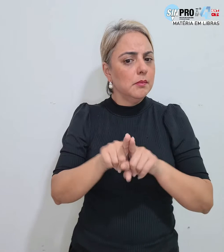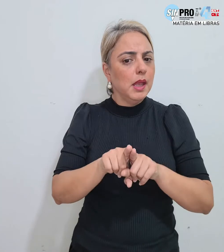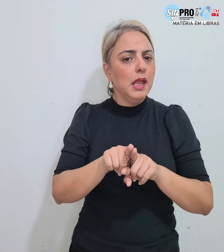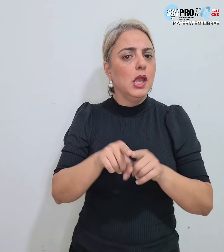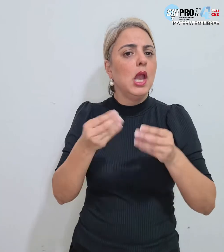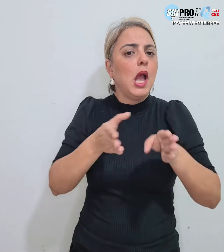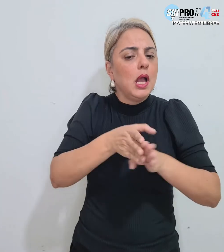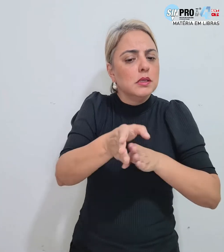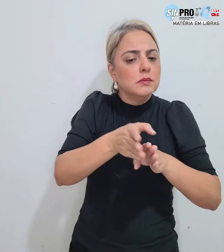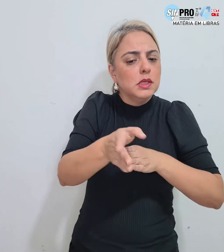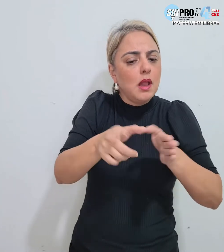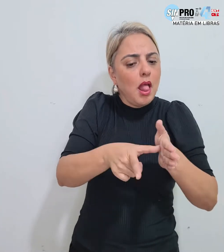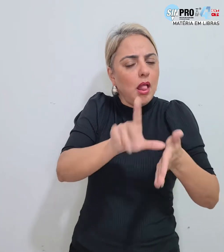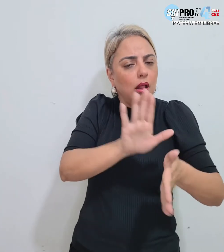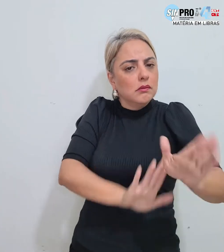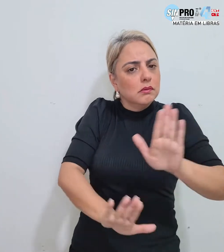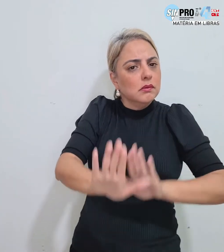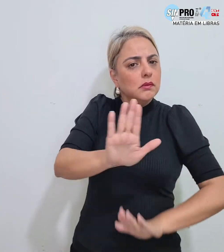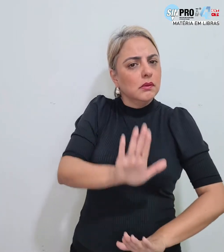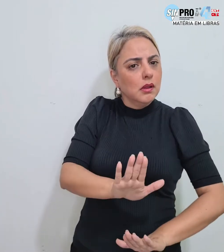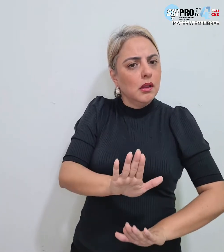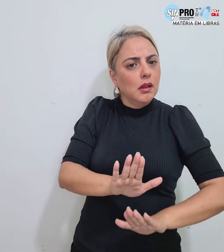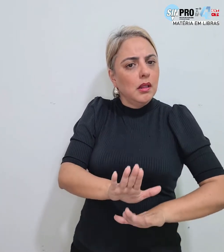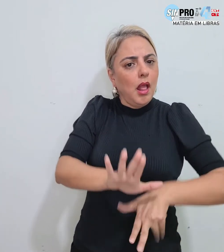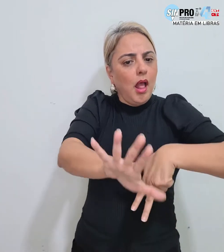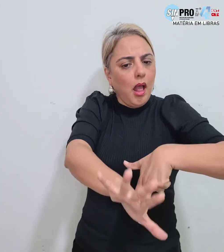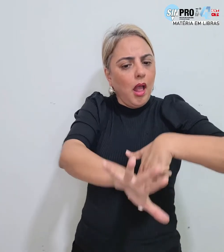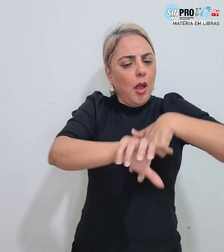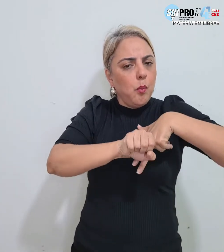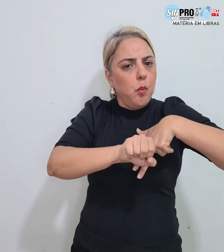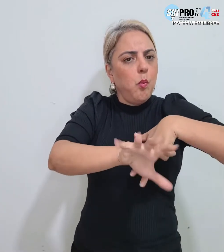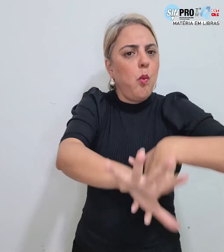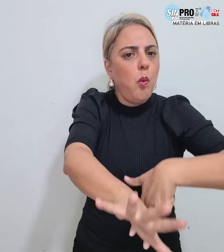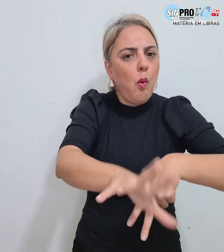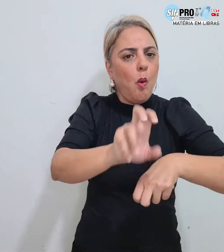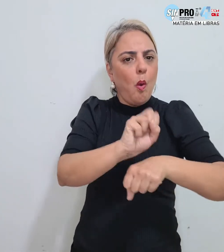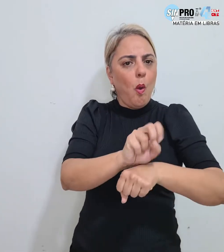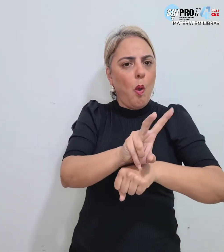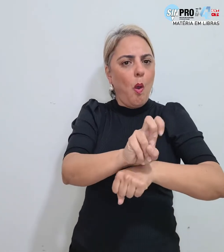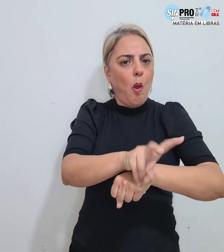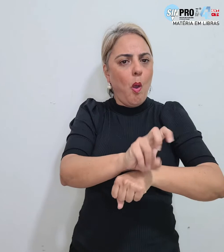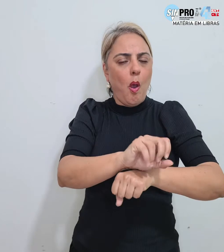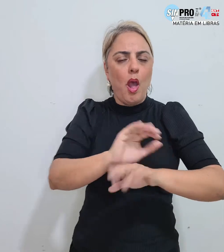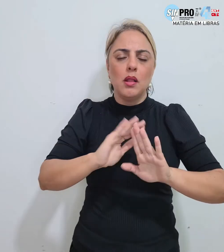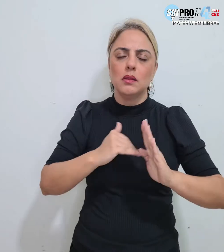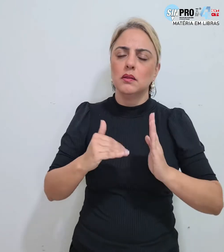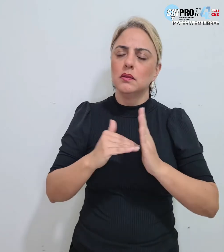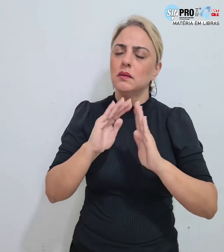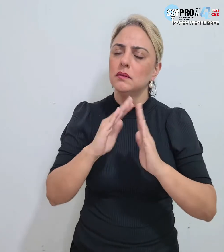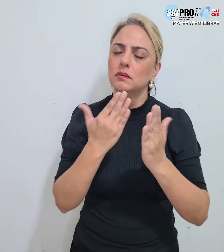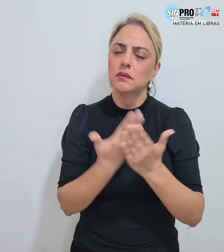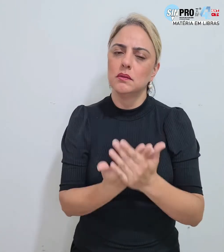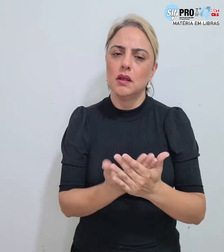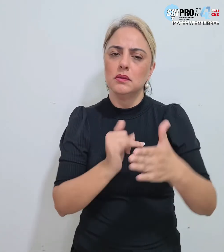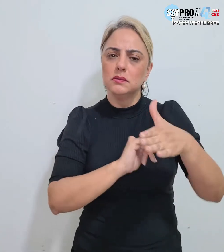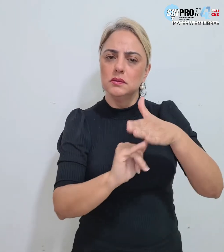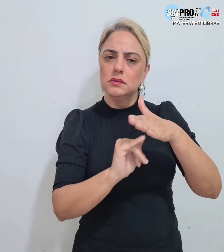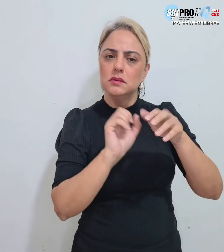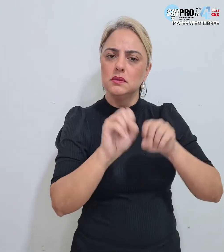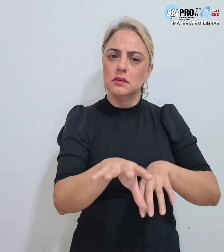as medidas de prevenção para conter a disseminação do vírus. Todas as escolas e instituições de ensino